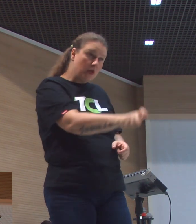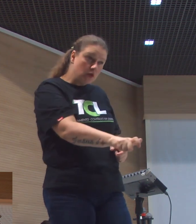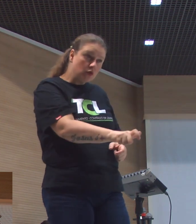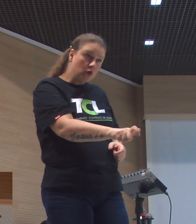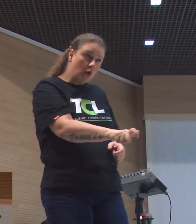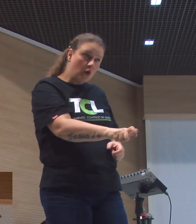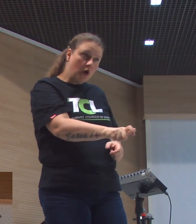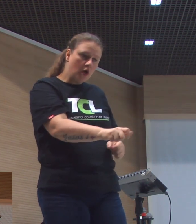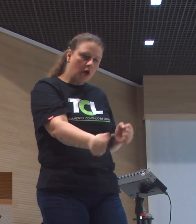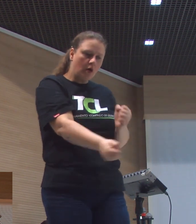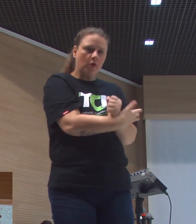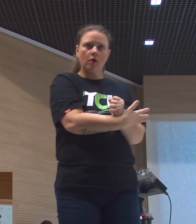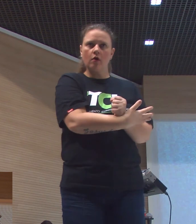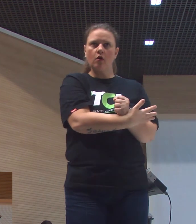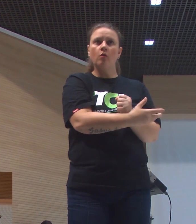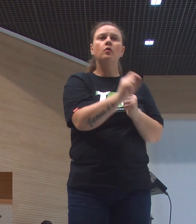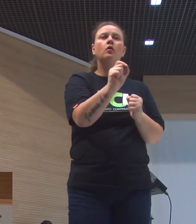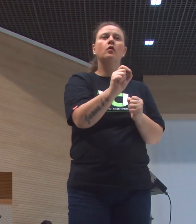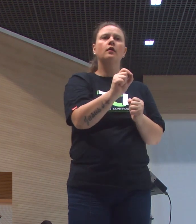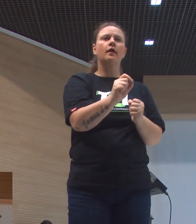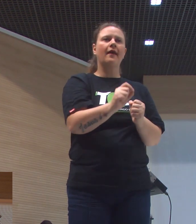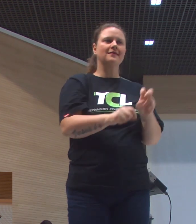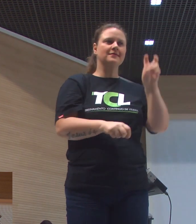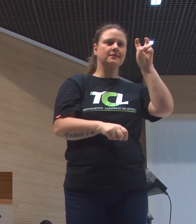repente, embolsa R$5 que não é seu no bolso.